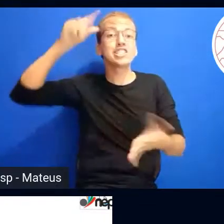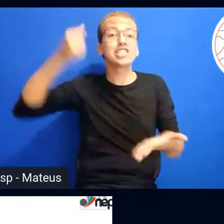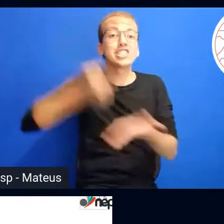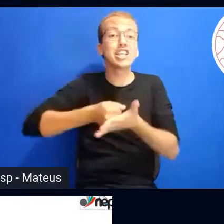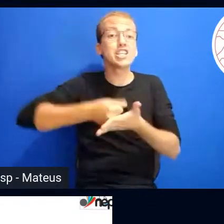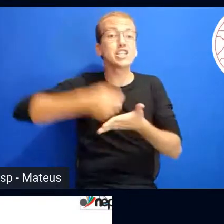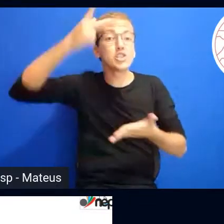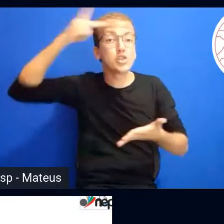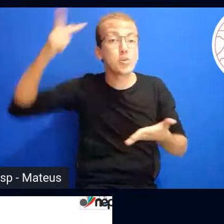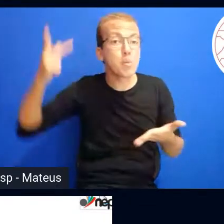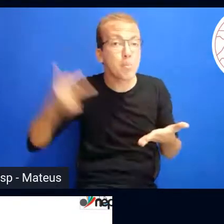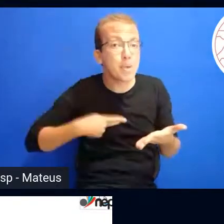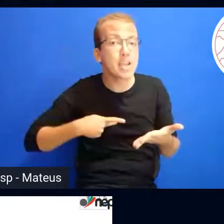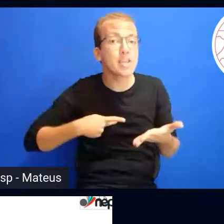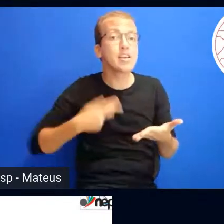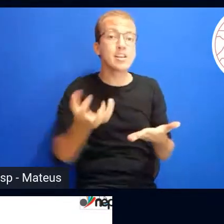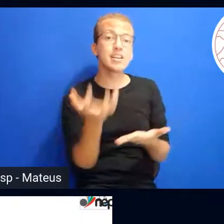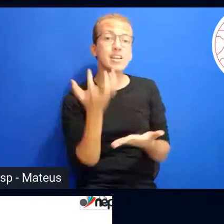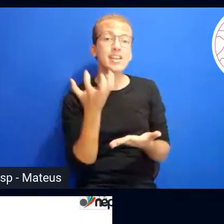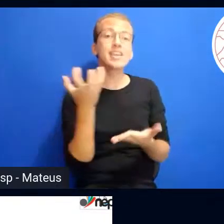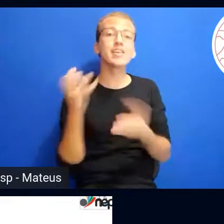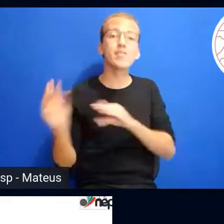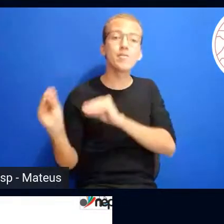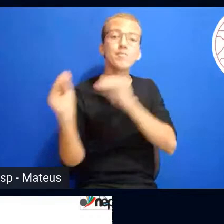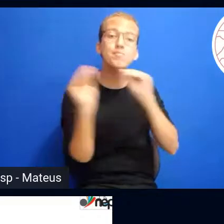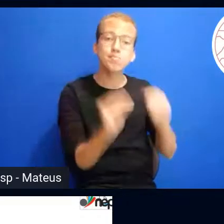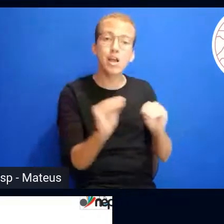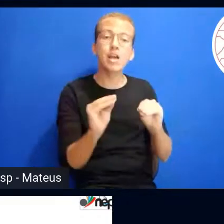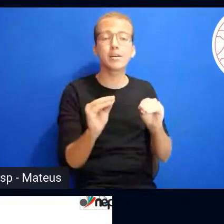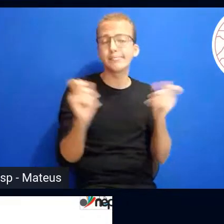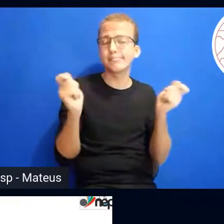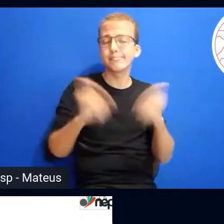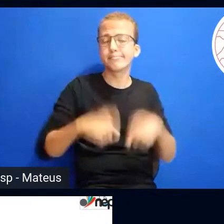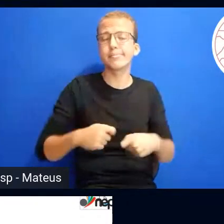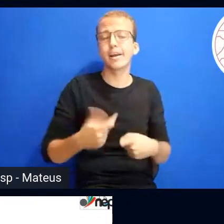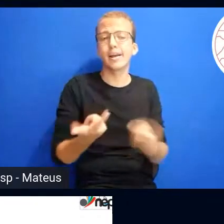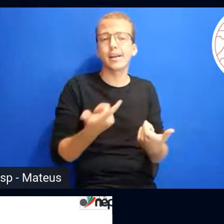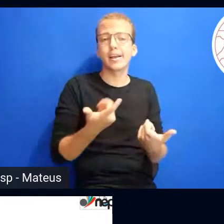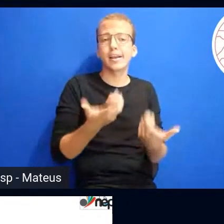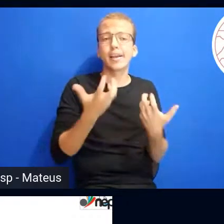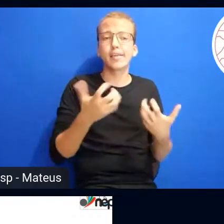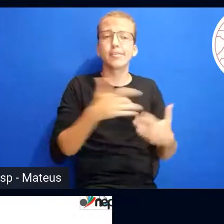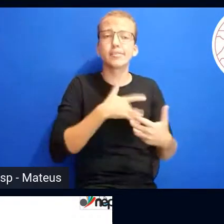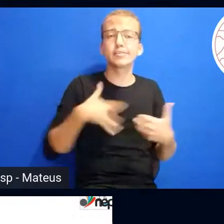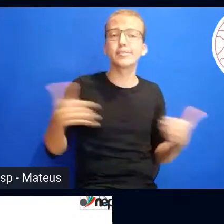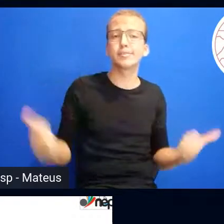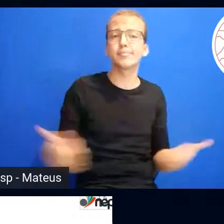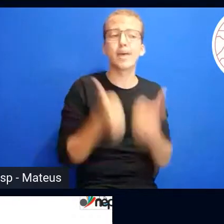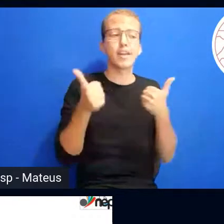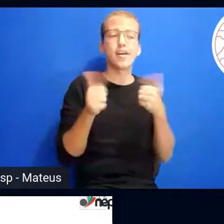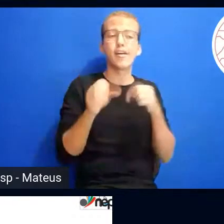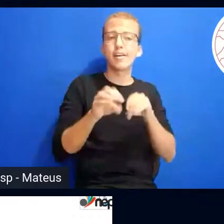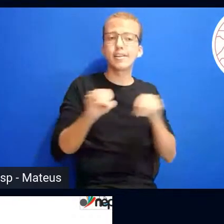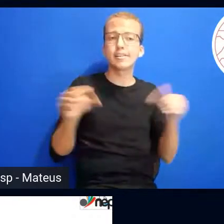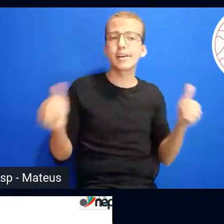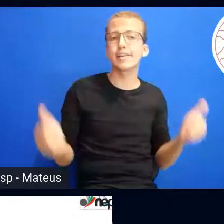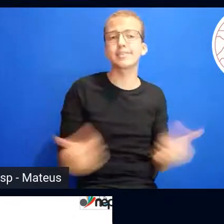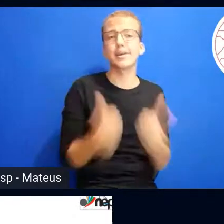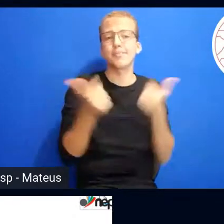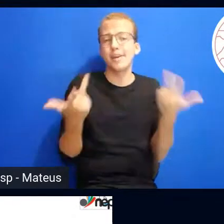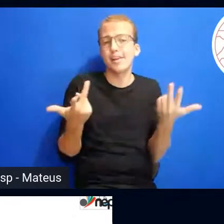possibilidade socioeconômica melhor ou em busca de saúde, educação, né? E isso faz com que gere aí uma